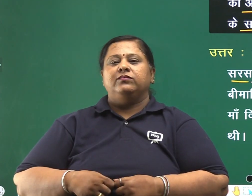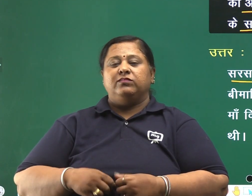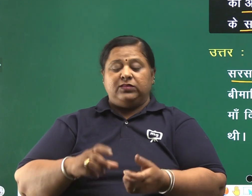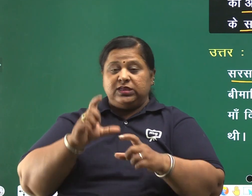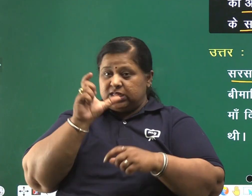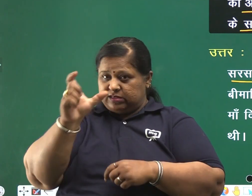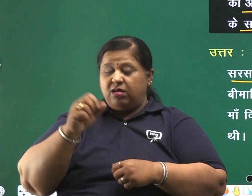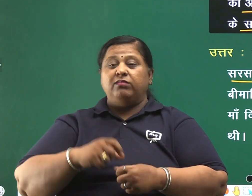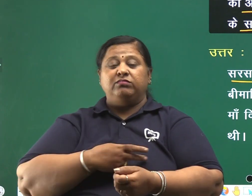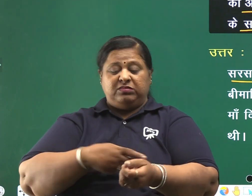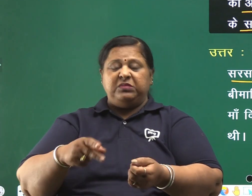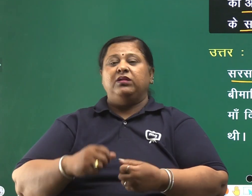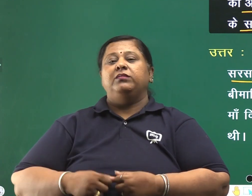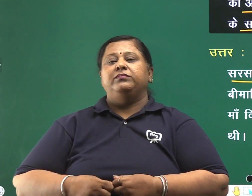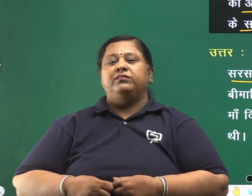सरसाम,